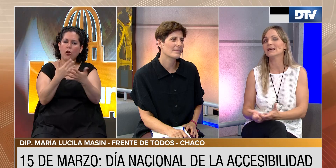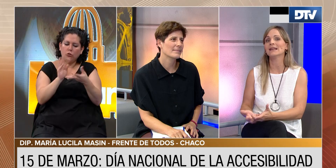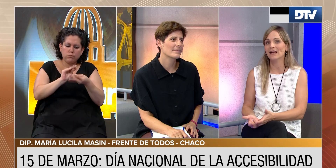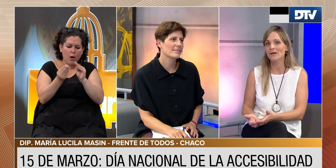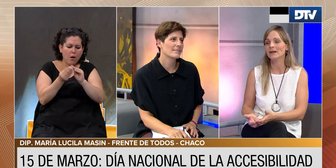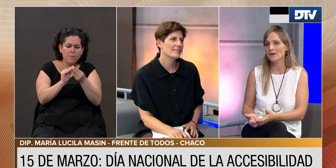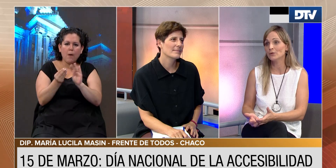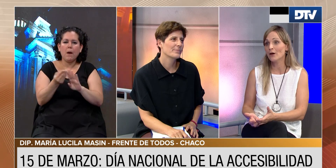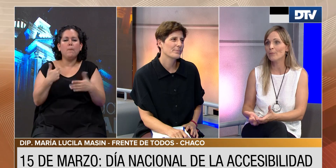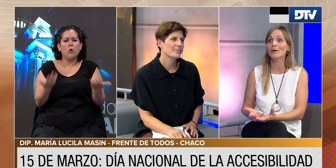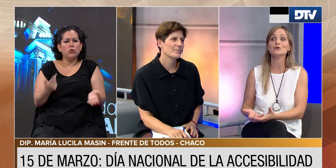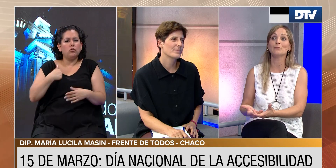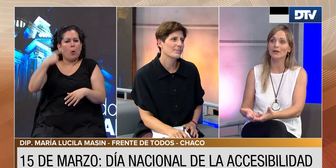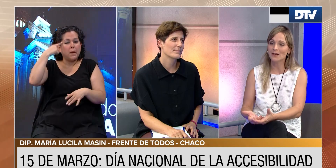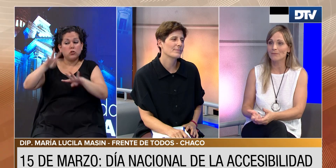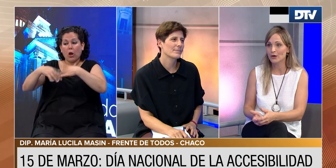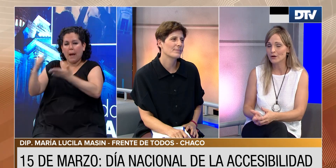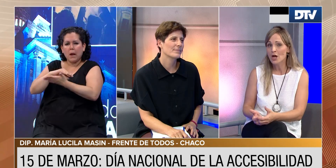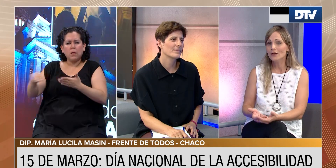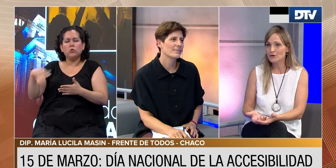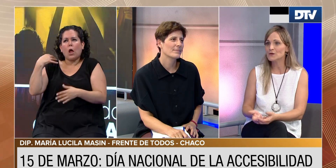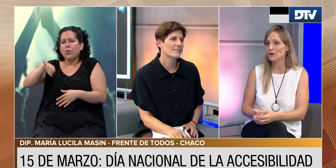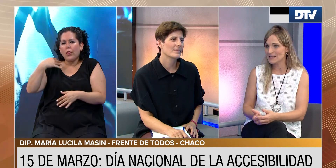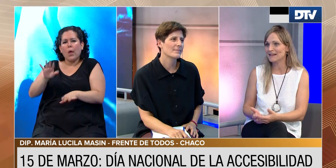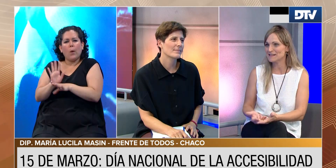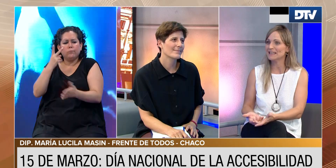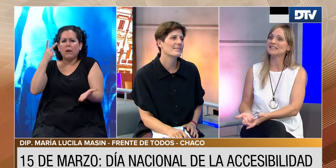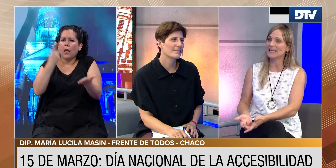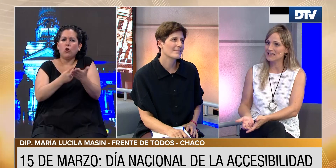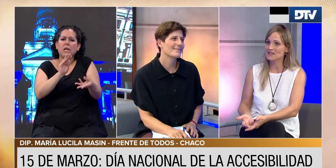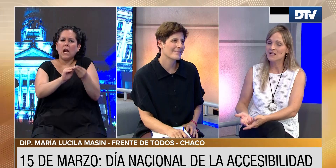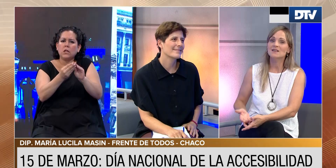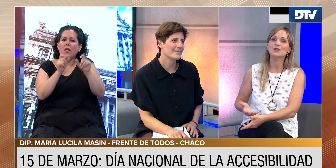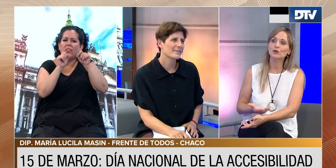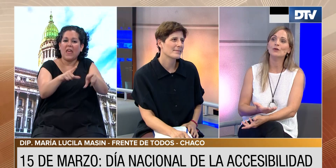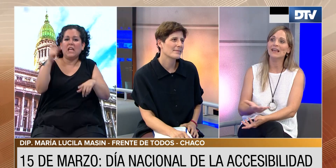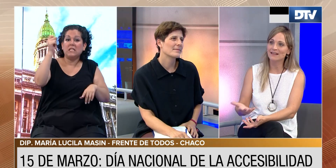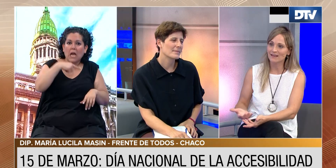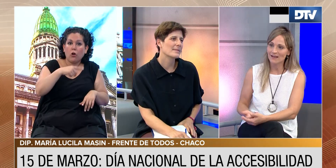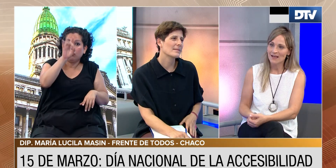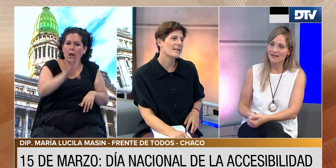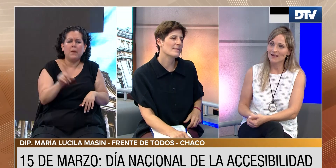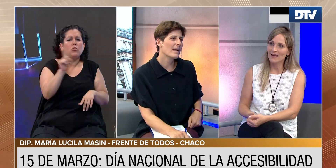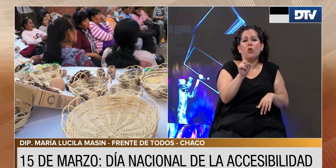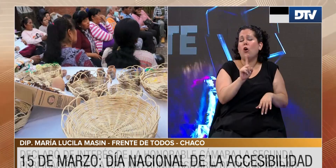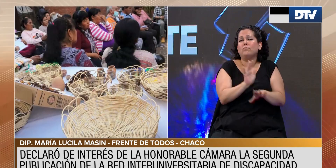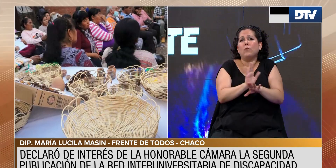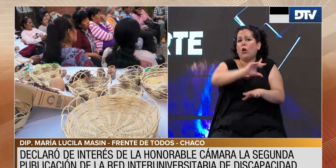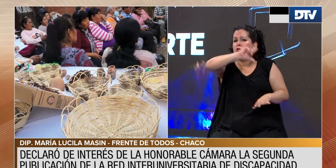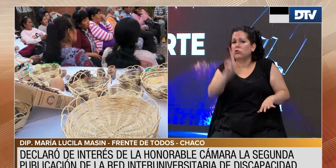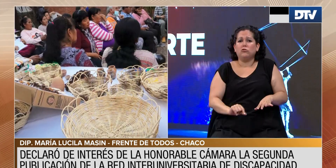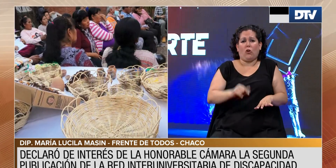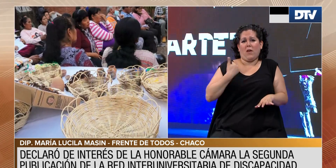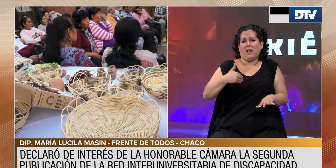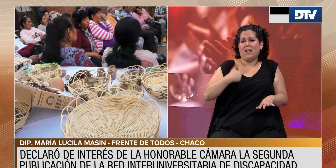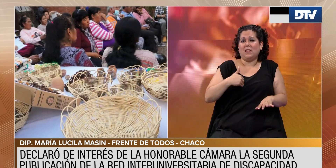también que en la Cámara de Diputados podamos poner en valor no solo las artesanías chaqueñas, sino todo el arte que, en particular,